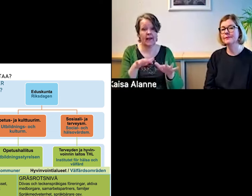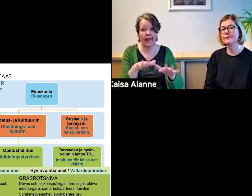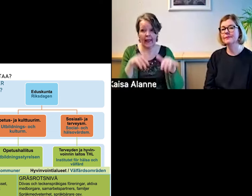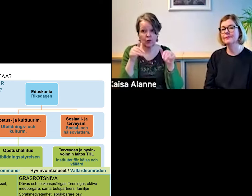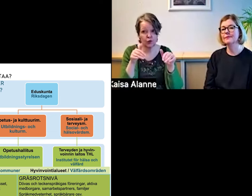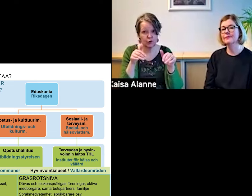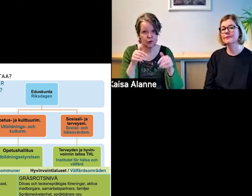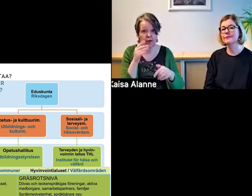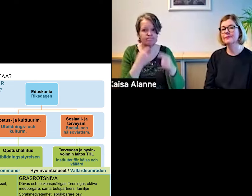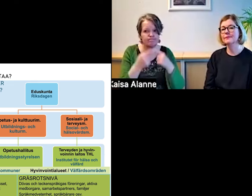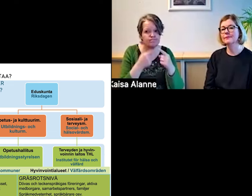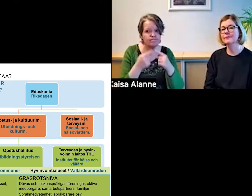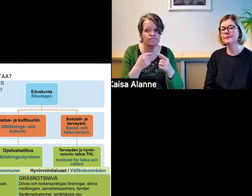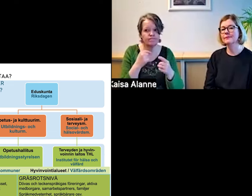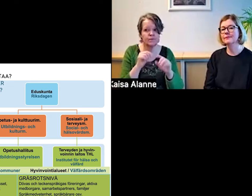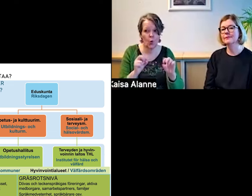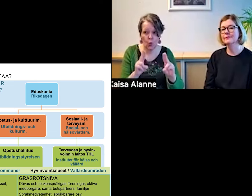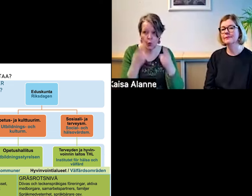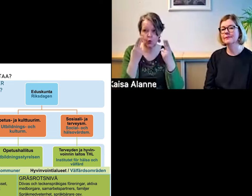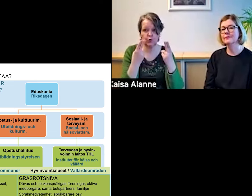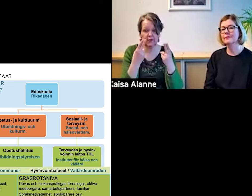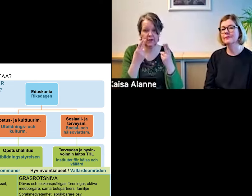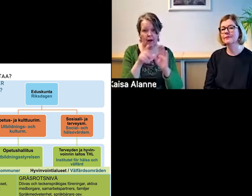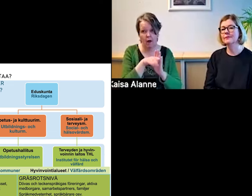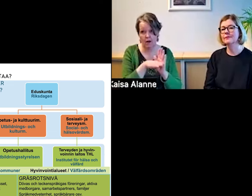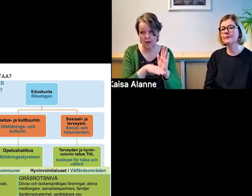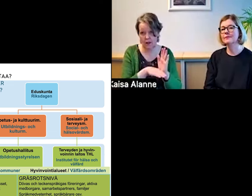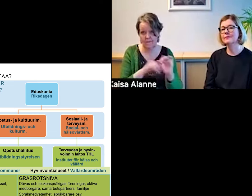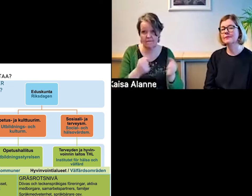käsitys siitä, että mikä tilanne on ruohonjuuritasolla.